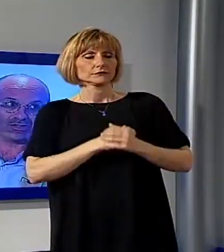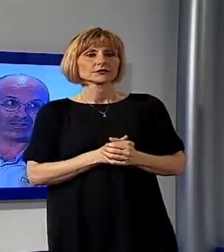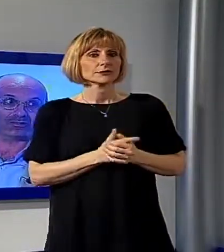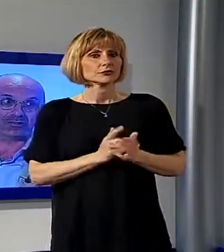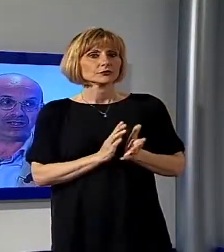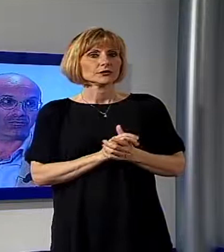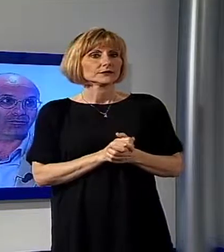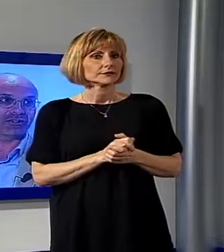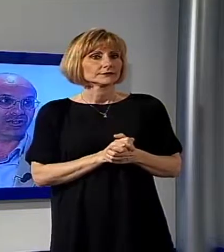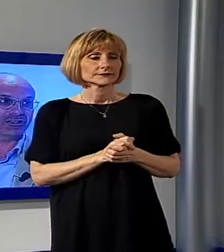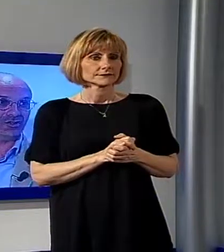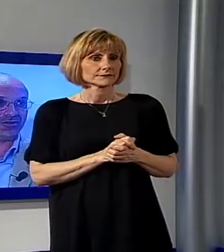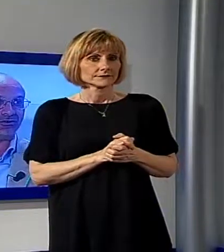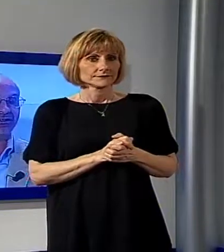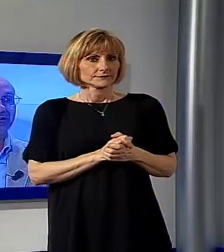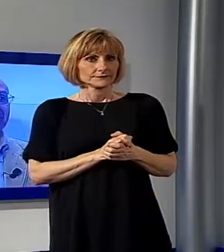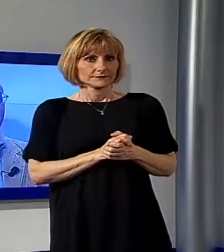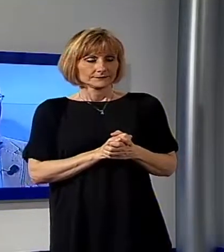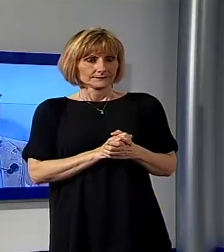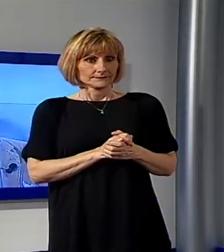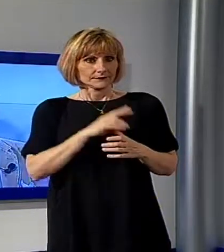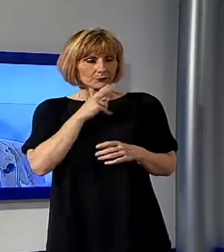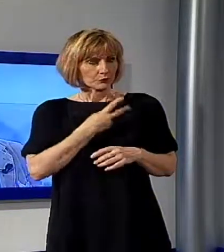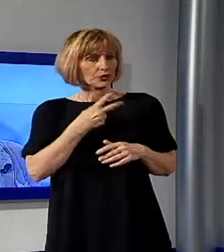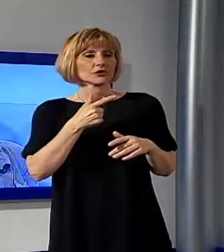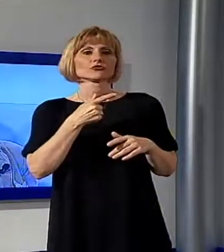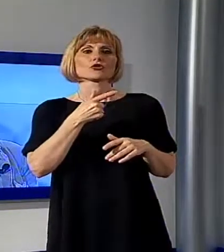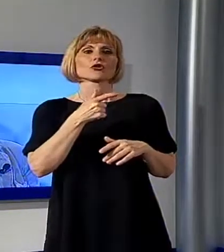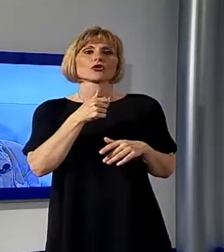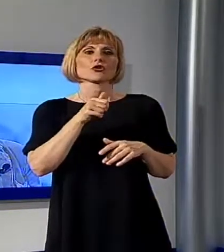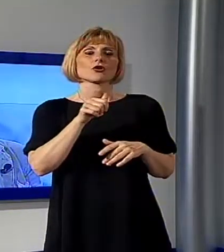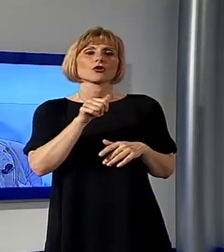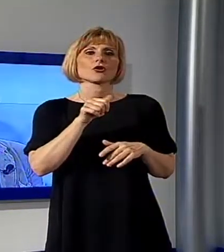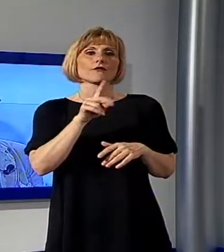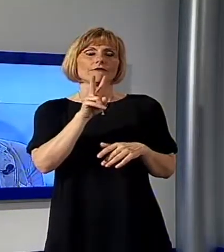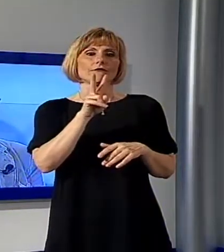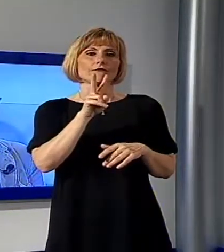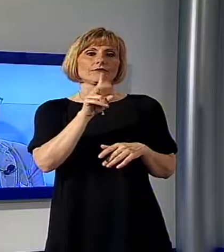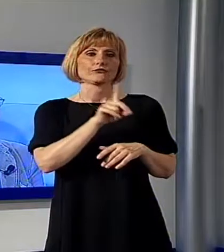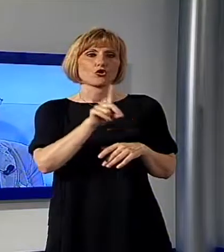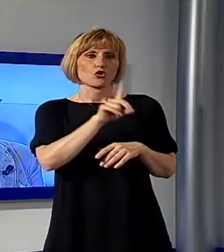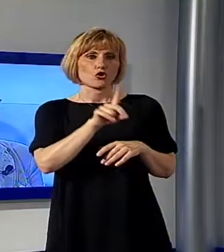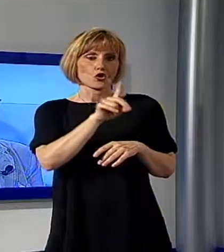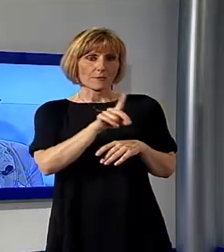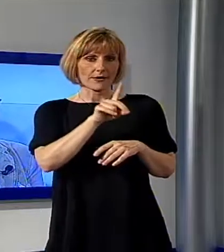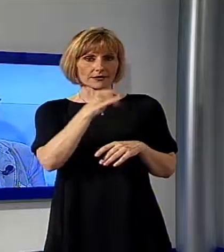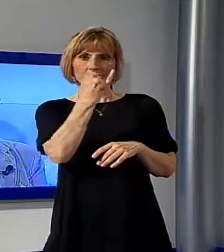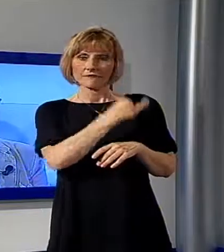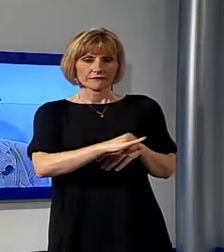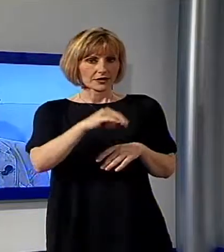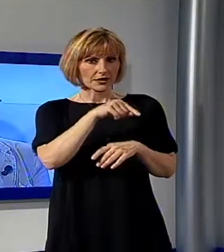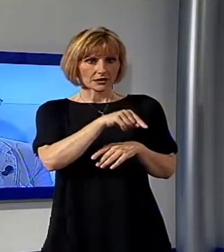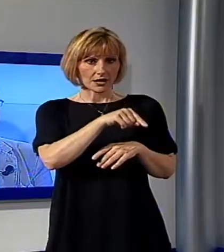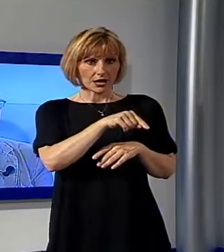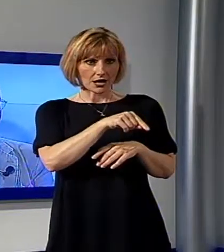il concerto di domenica pomeriggio alle 18. Il concerto finale è quello con il Gringos Quartet,